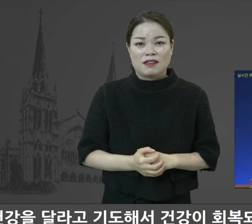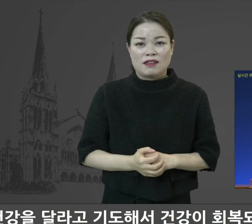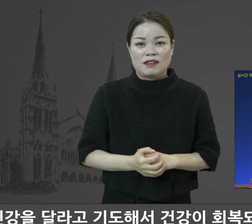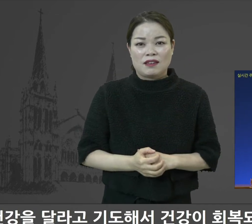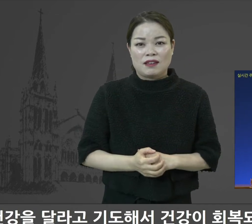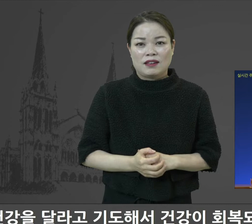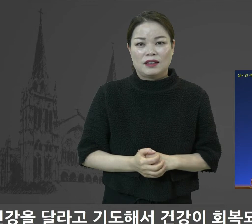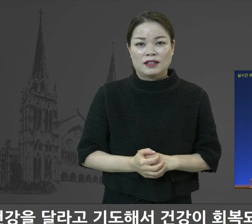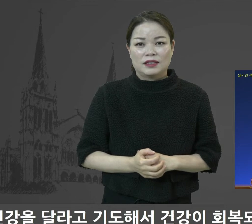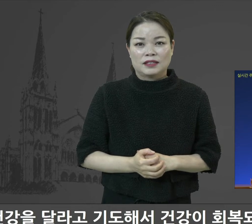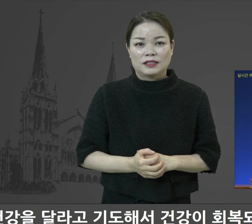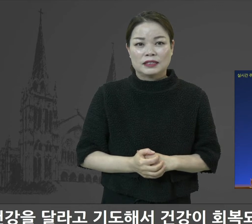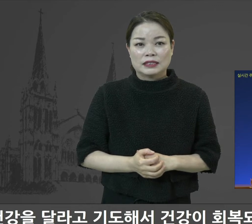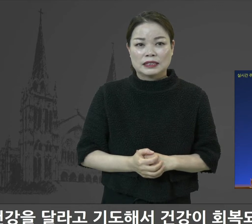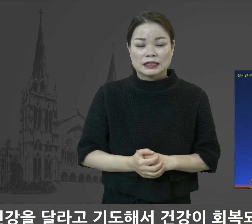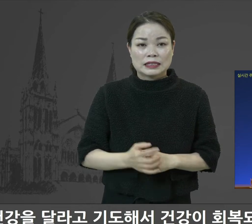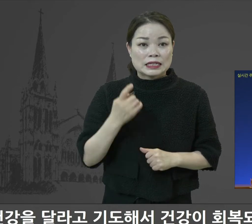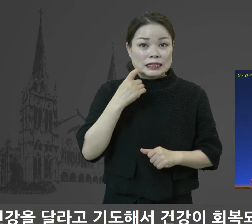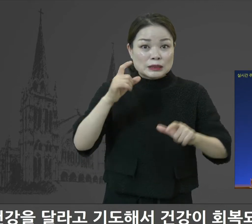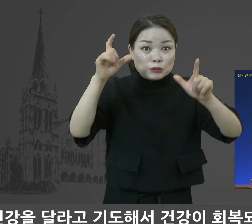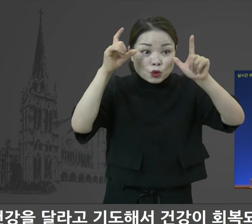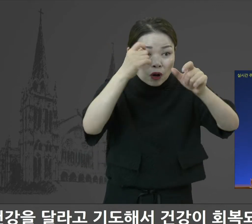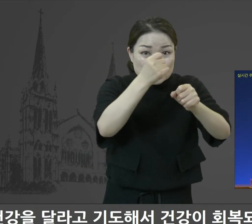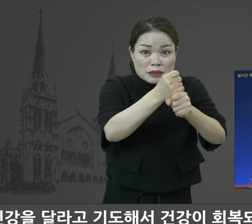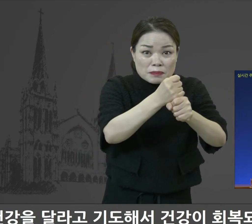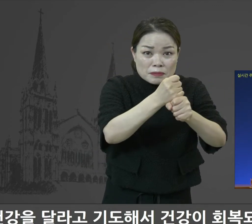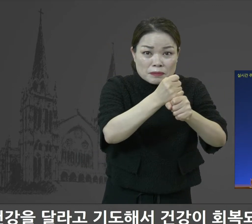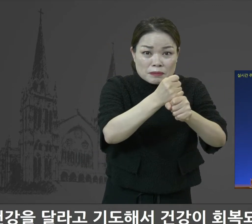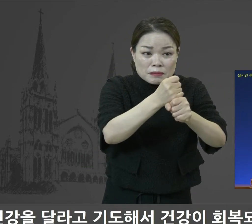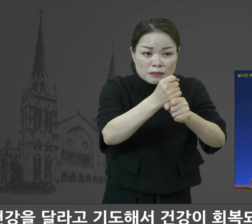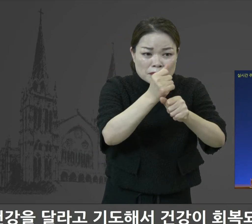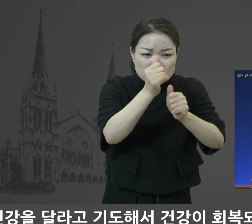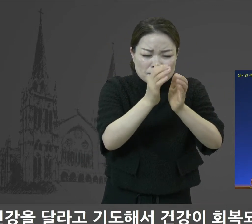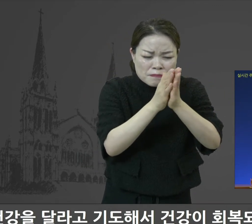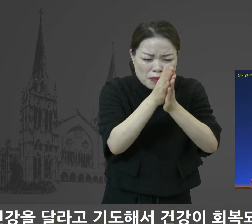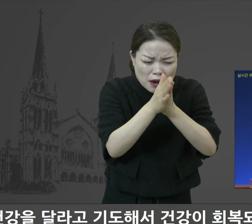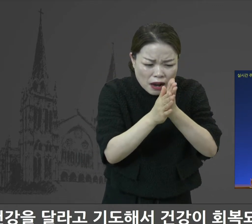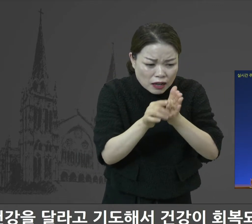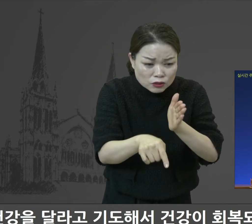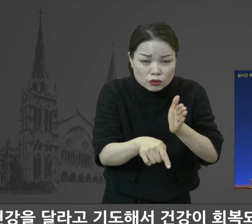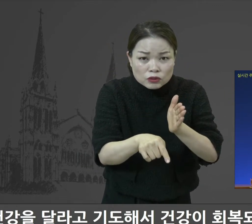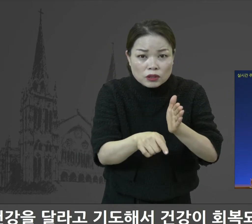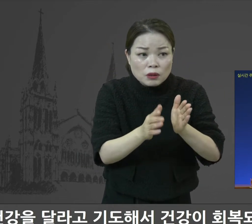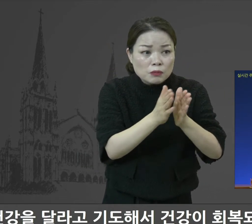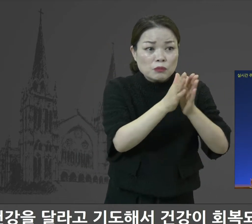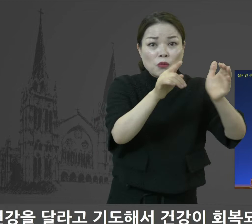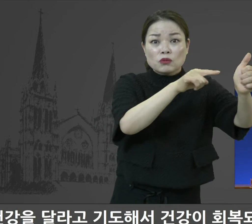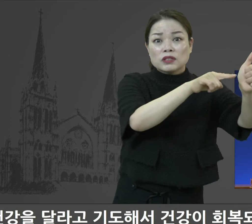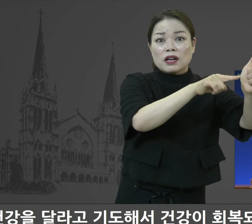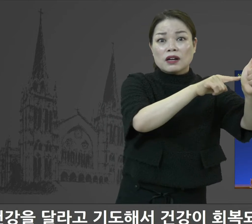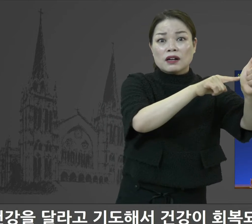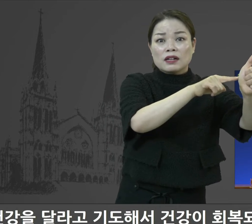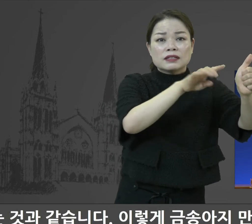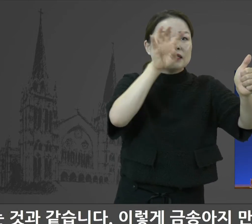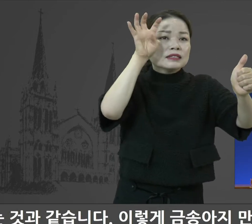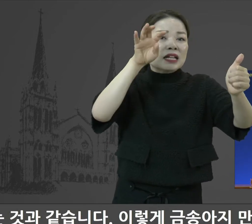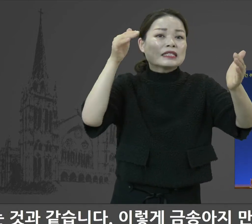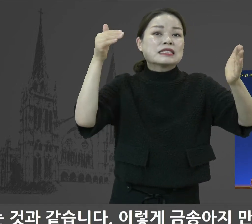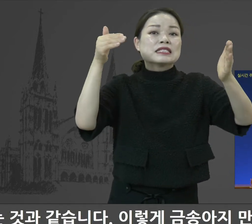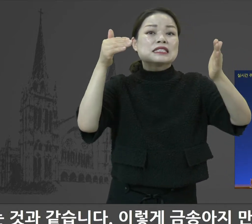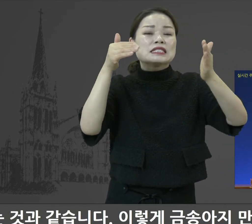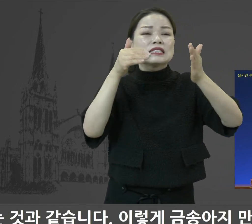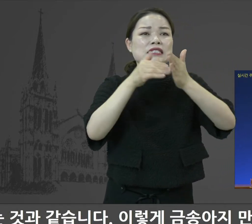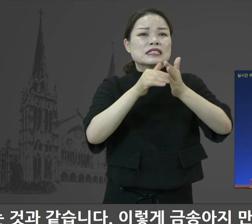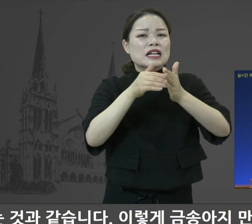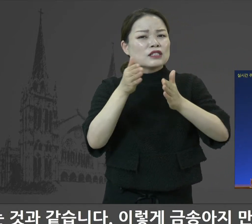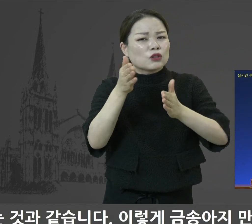자, 이렇게 금송아지 만들고 있다는 사실을 모세가 40일 끝날